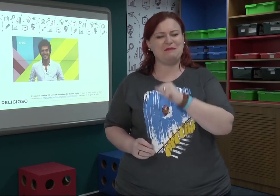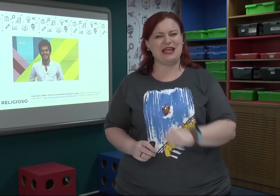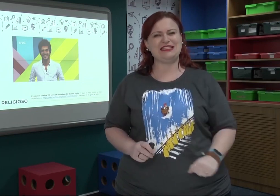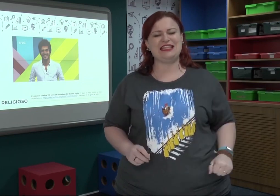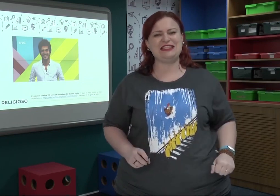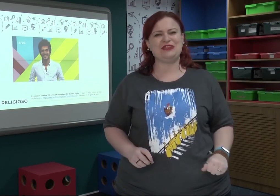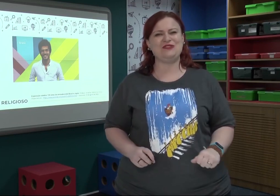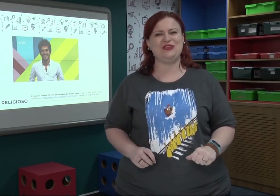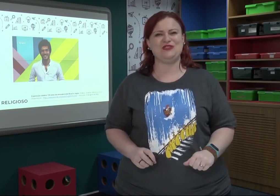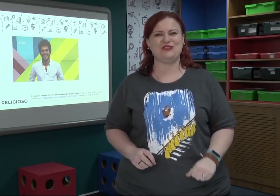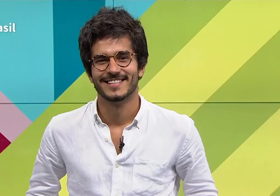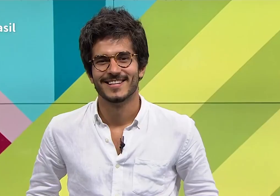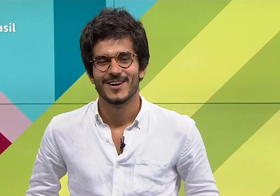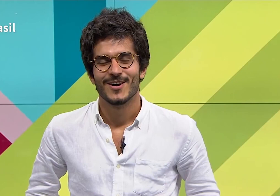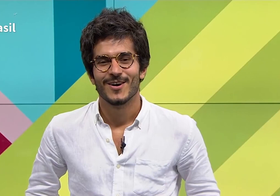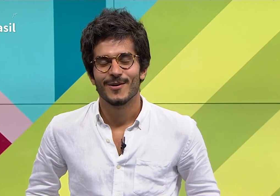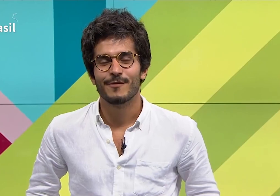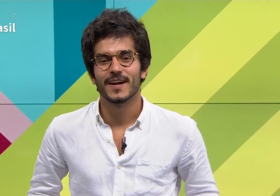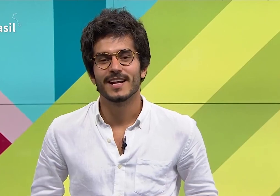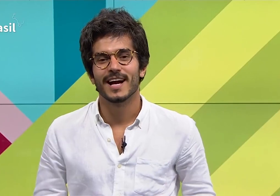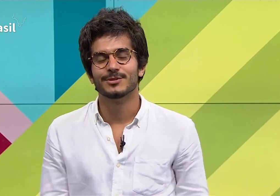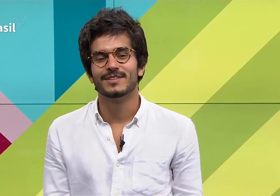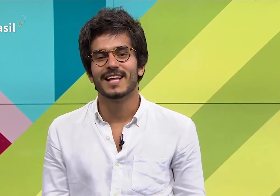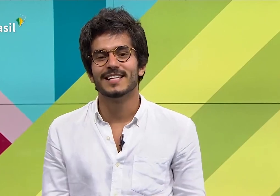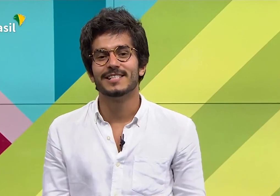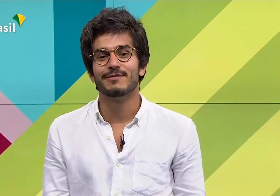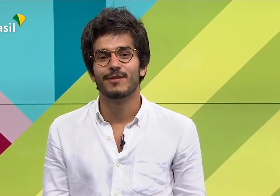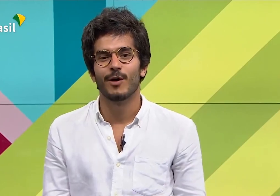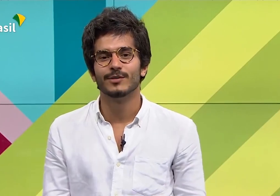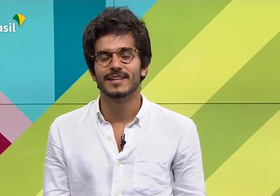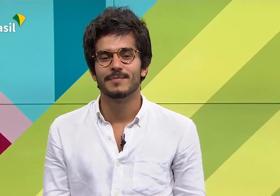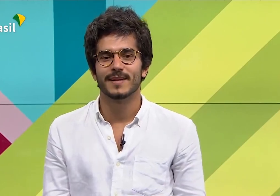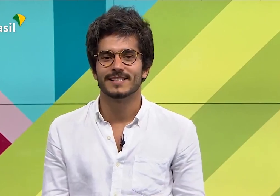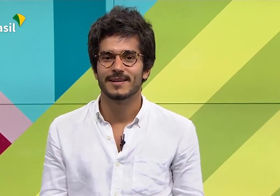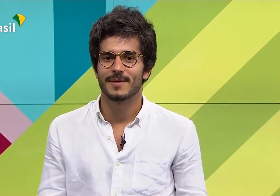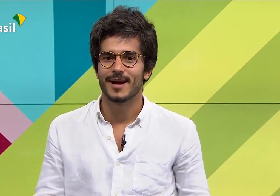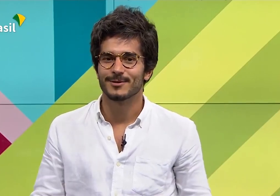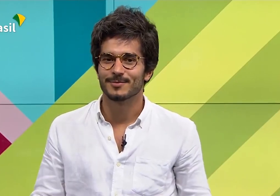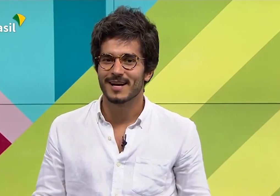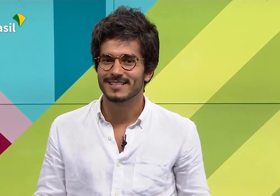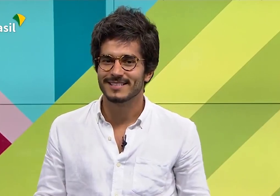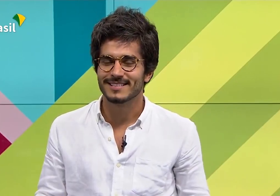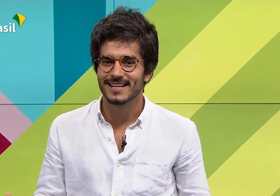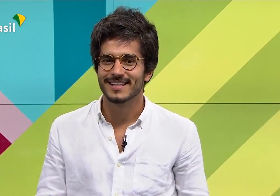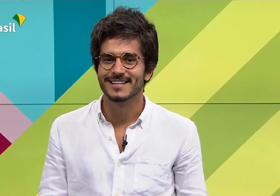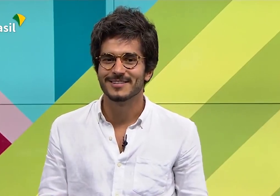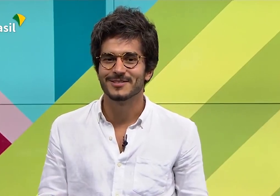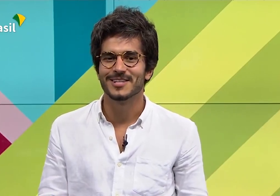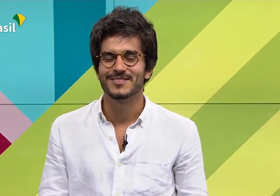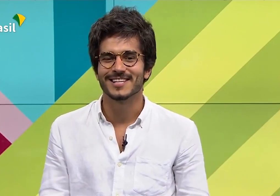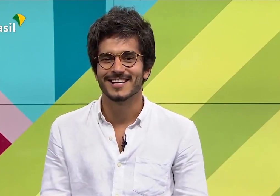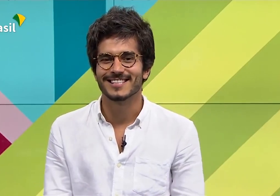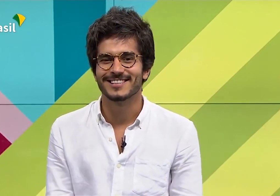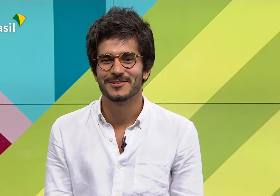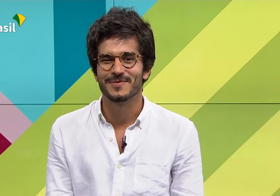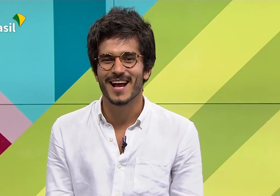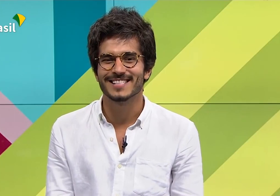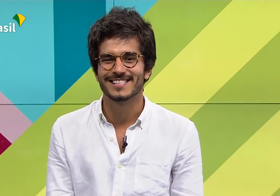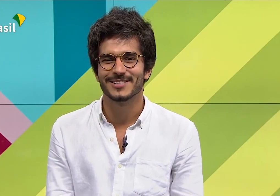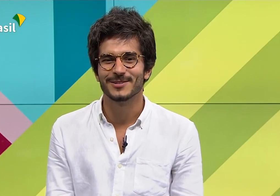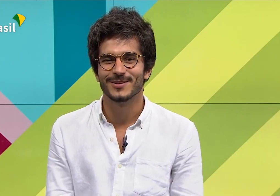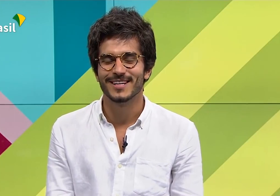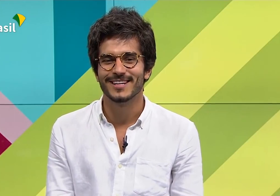Japão. Presta atenção no vídeo. O Fique Ligado tá de volta aí para celebrar os mais de 100 anos de amizade